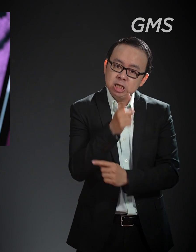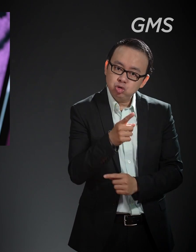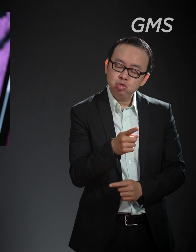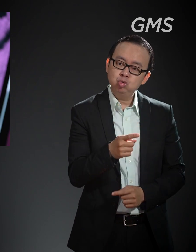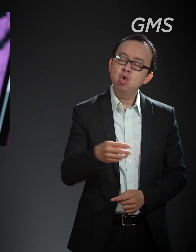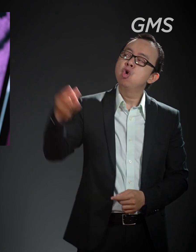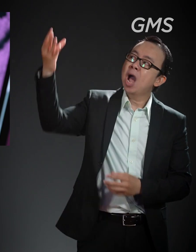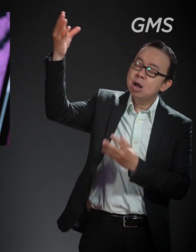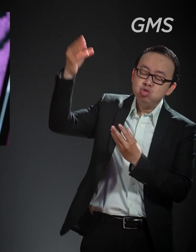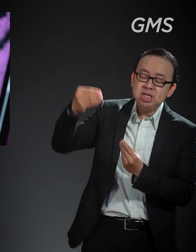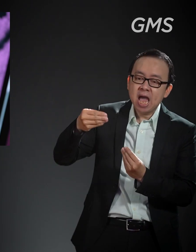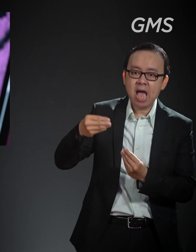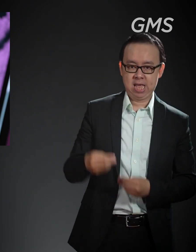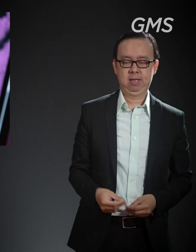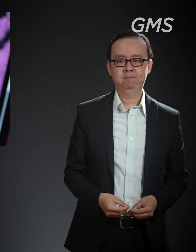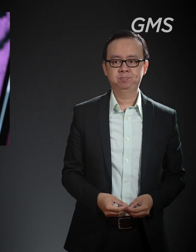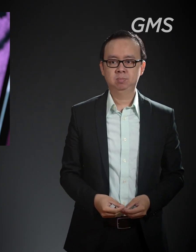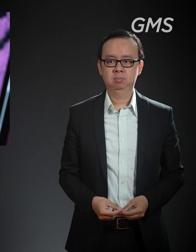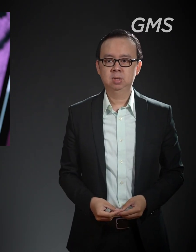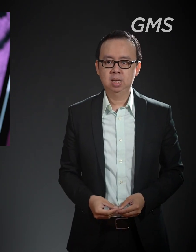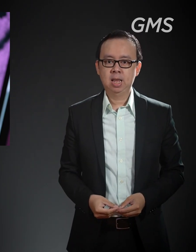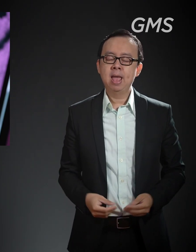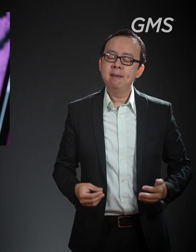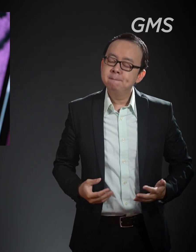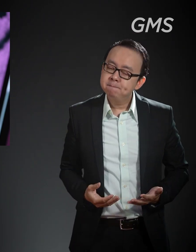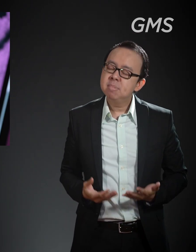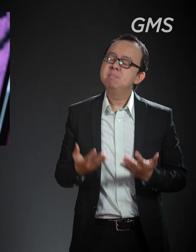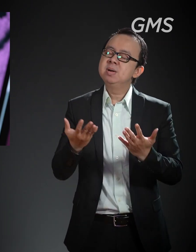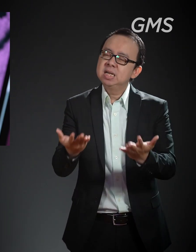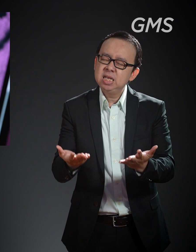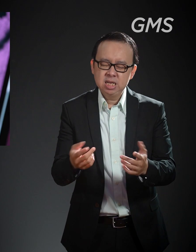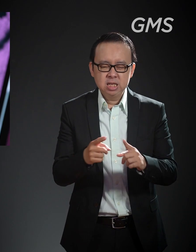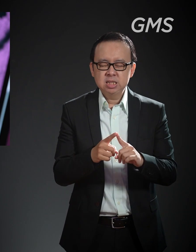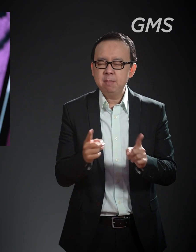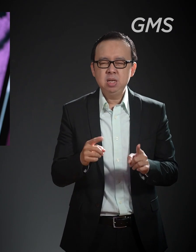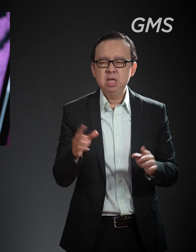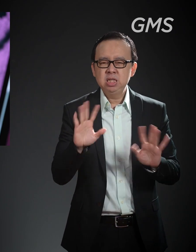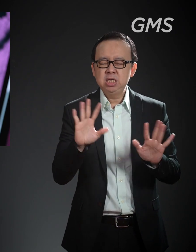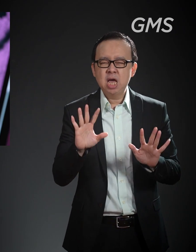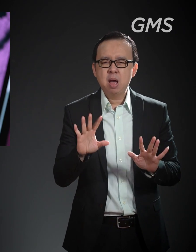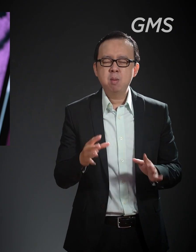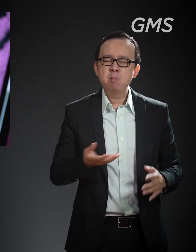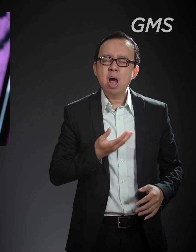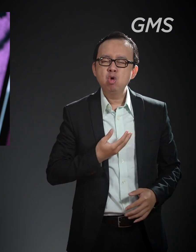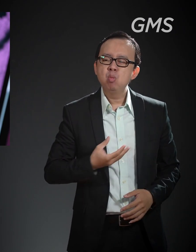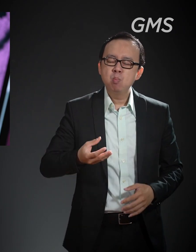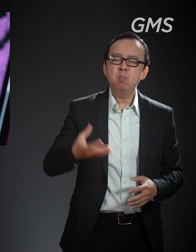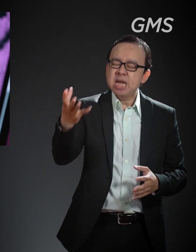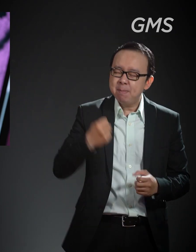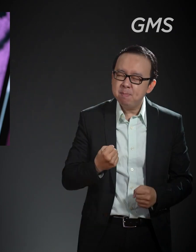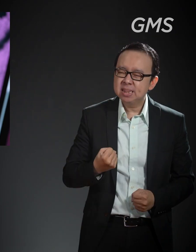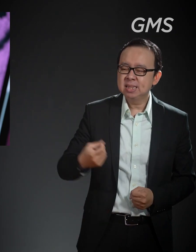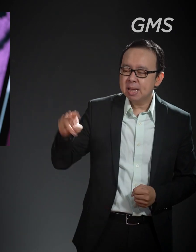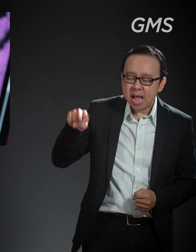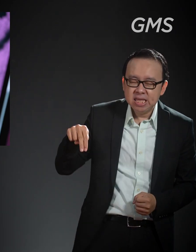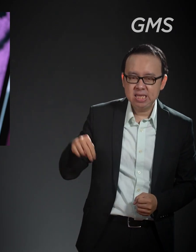Dia memberi tanpa ada embel-embelnya, tidak ada buntut atau ekornya. Karena begitu besar